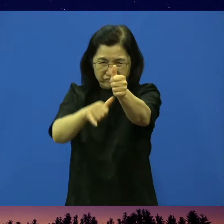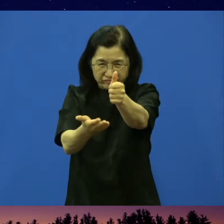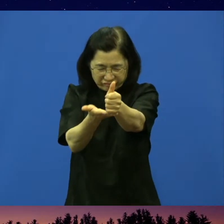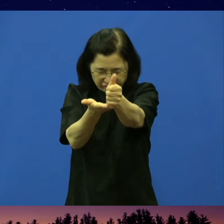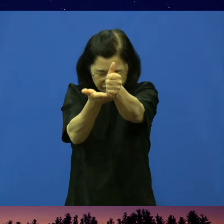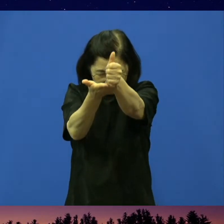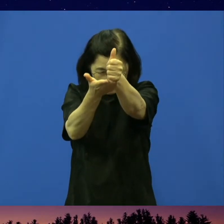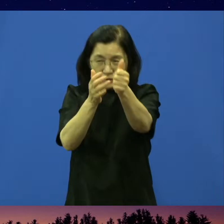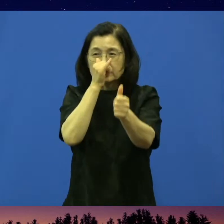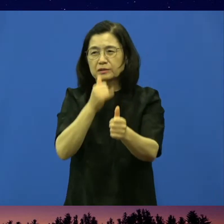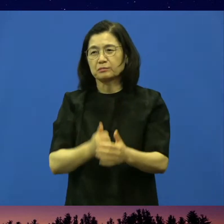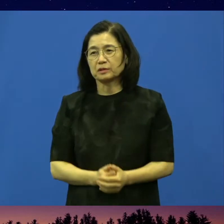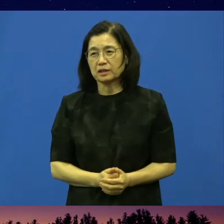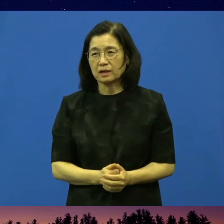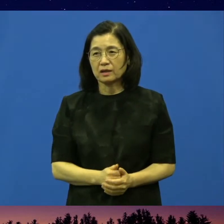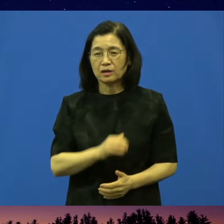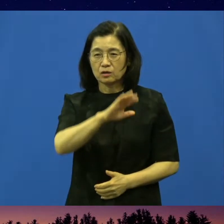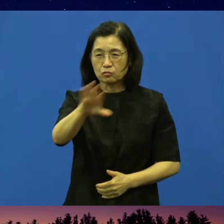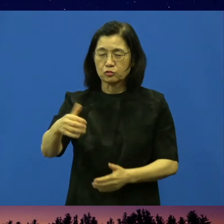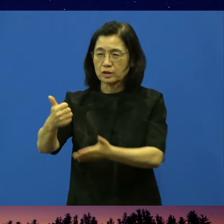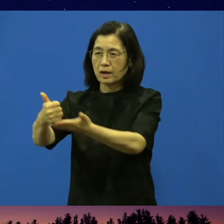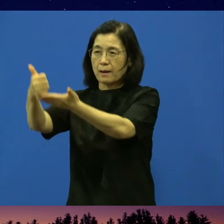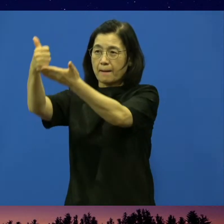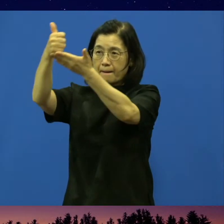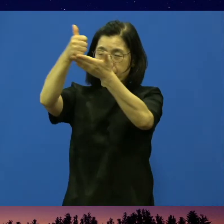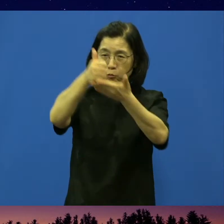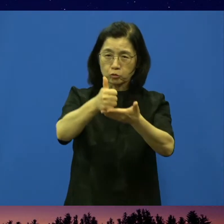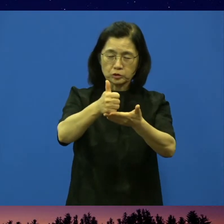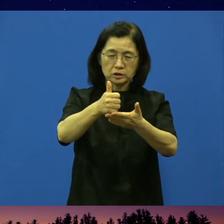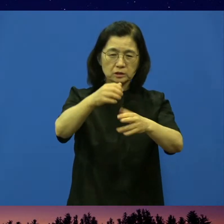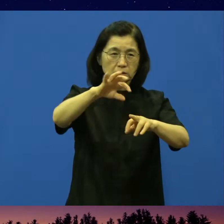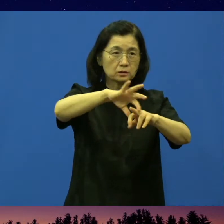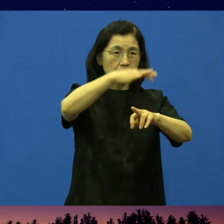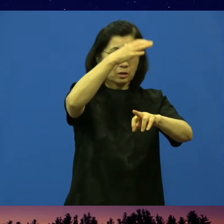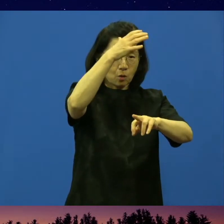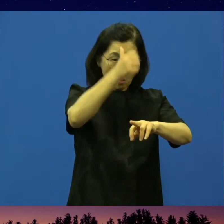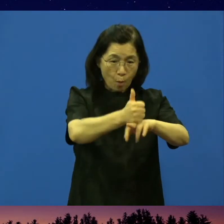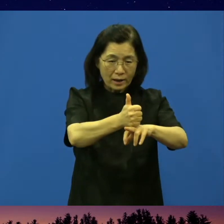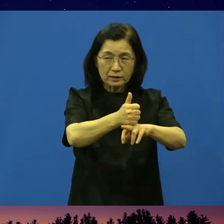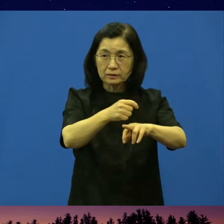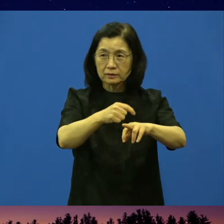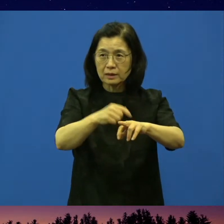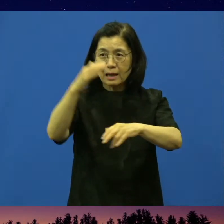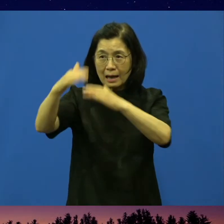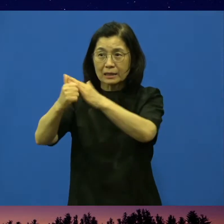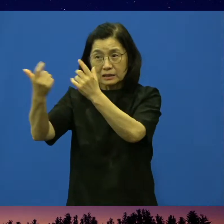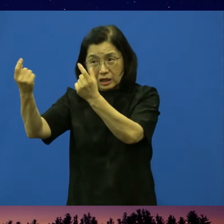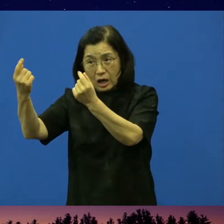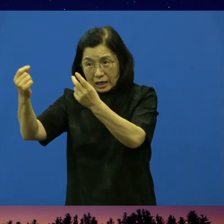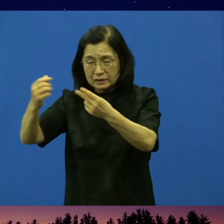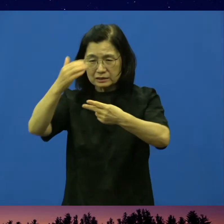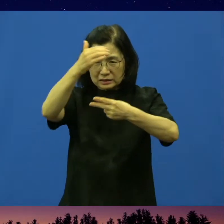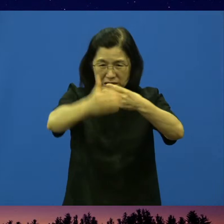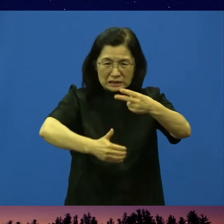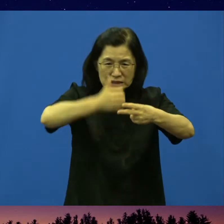우리가 모시는 왕은 그냥 인간이 아니라 신이 되어주기를 원하는 마음이 그 안에 있는 거예요.